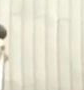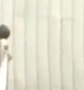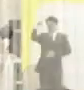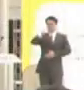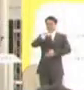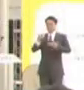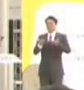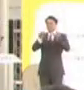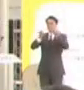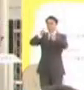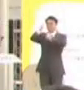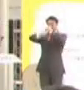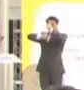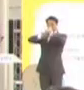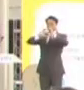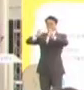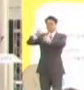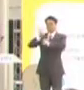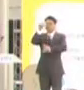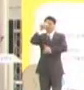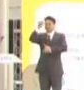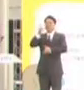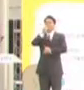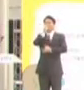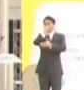다음은 순국선열 및 호국영에 대한 묵념이 있겠습니다.